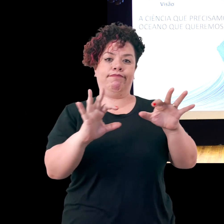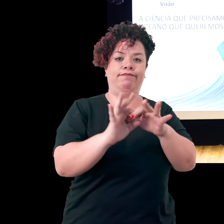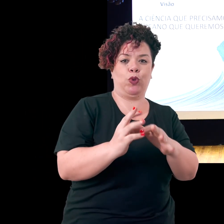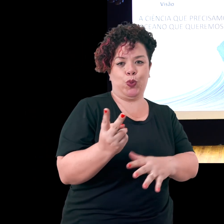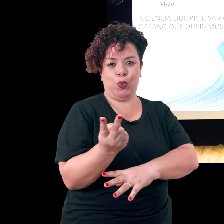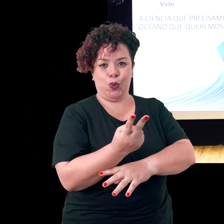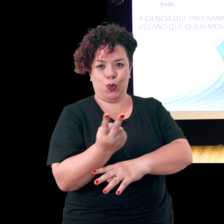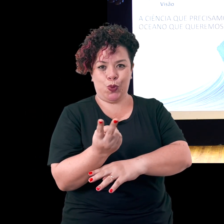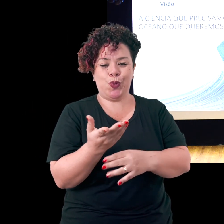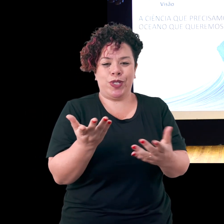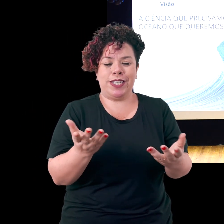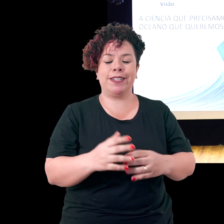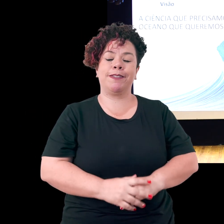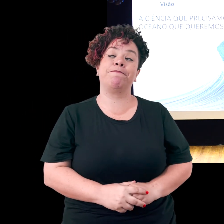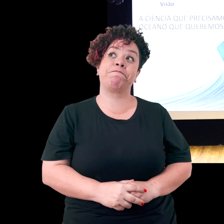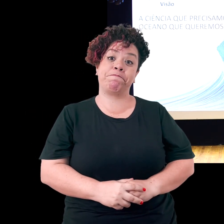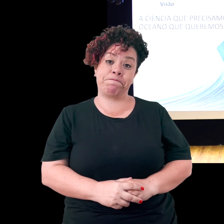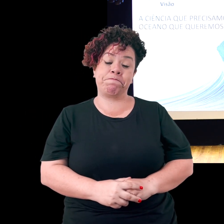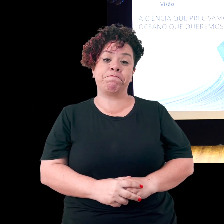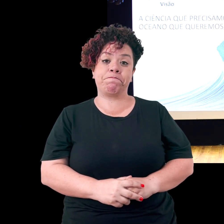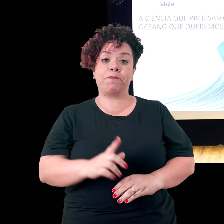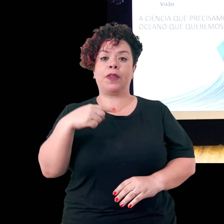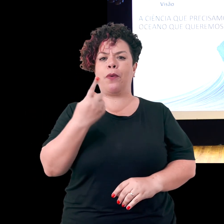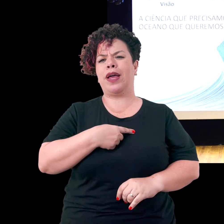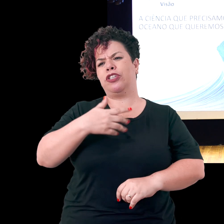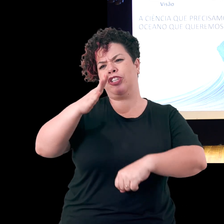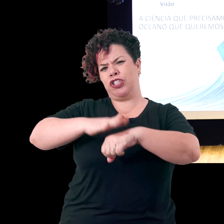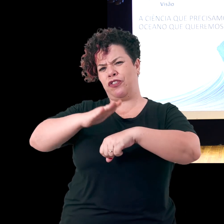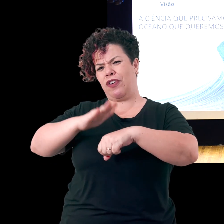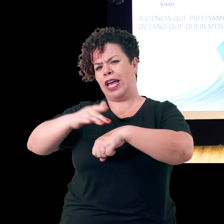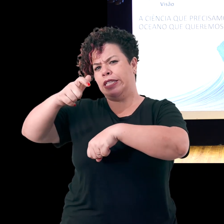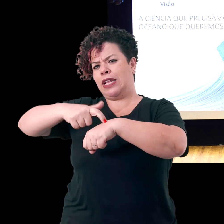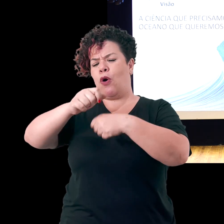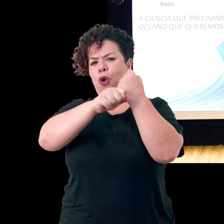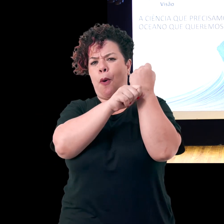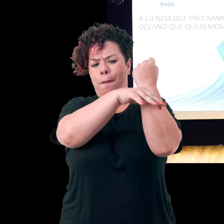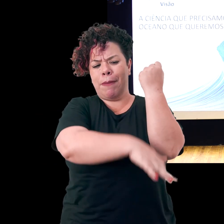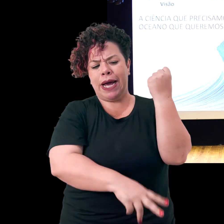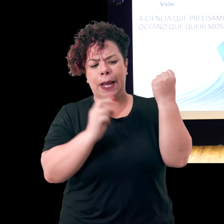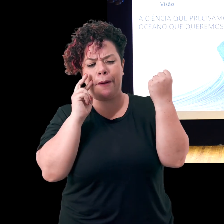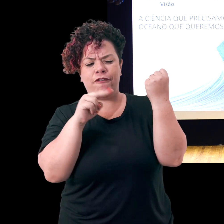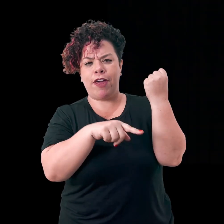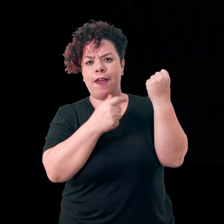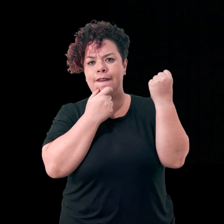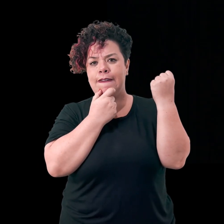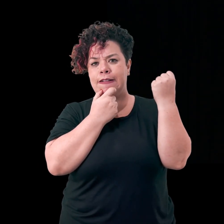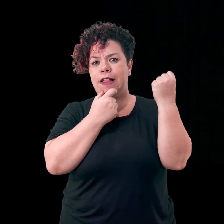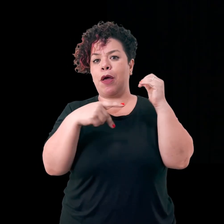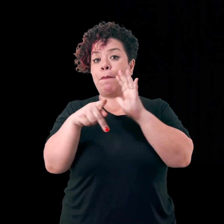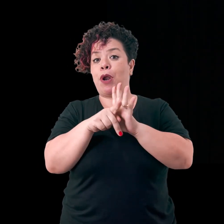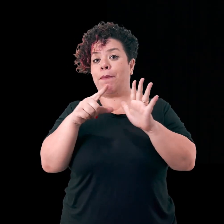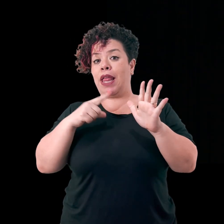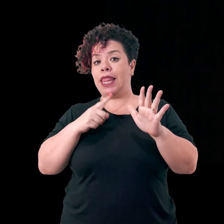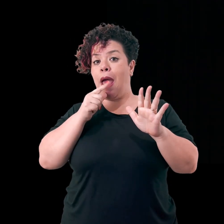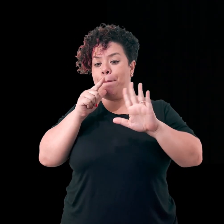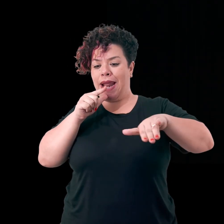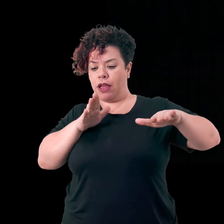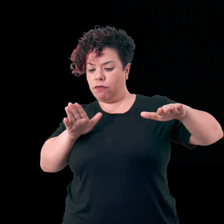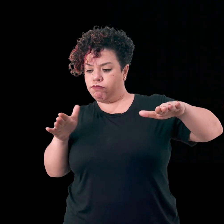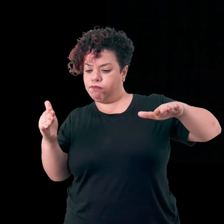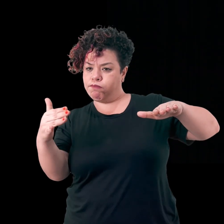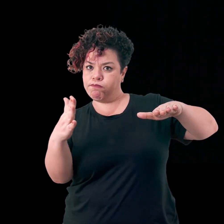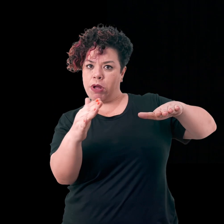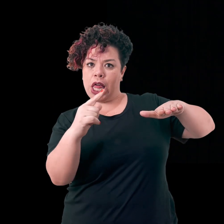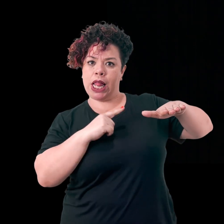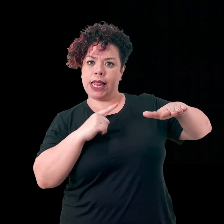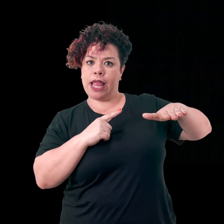A gente está fazendo isso quando a gente está pensando no manguezal, quando a gente está pensando a linha de costa, quando a gente está pensando